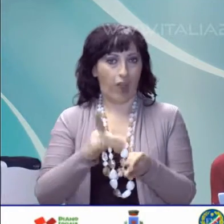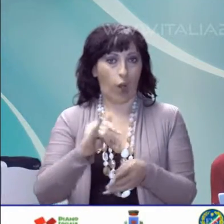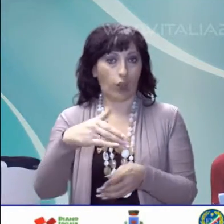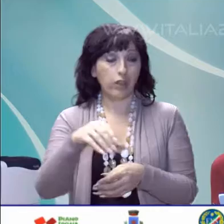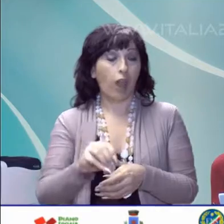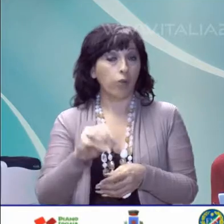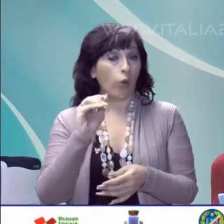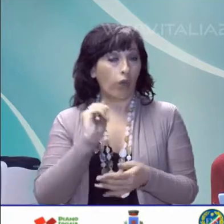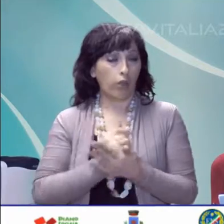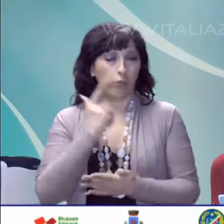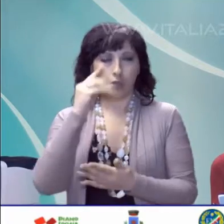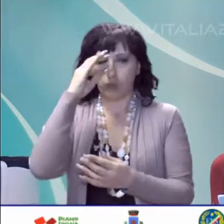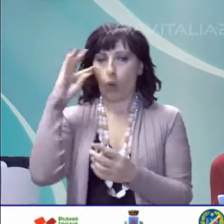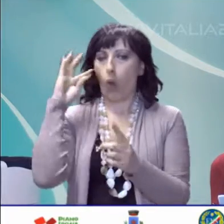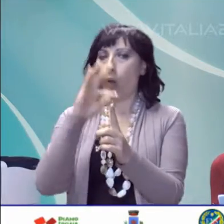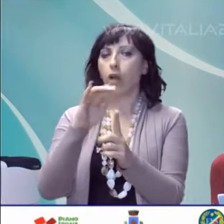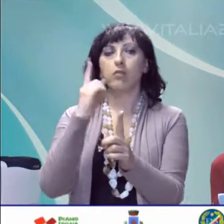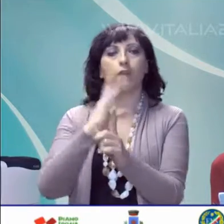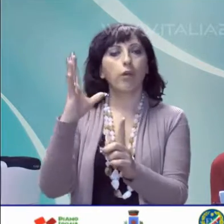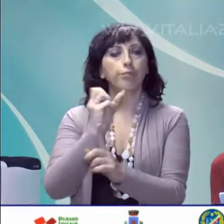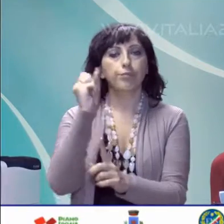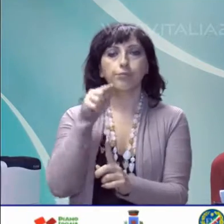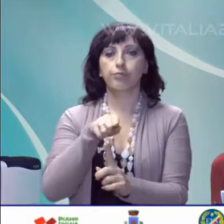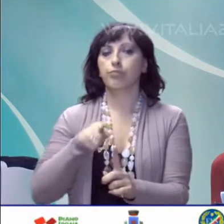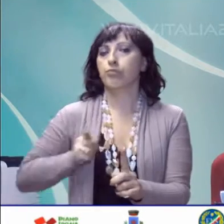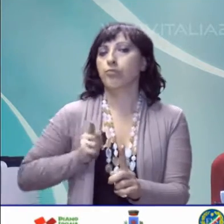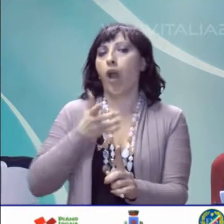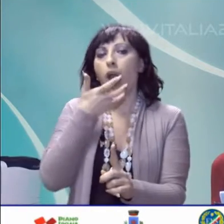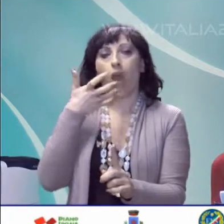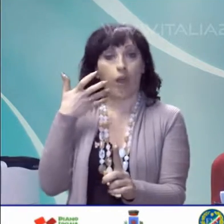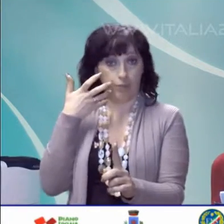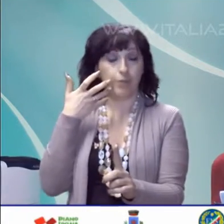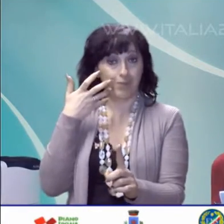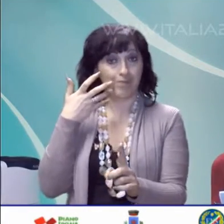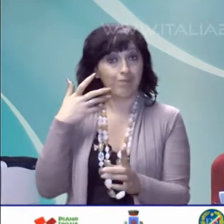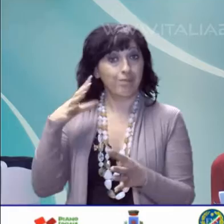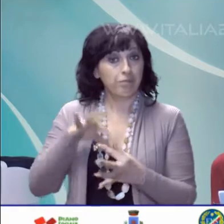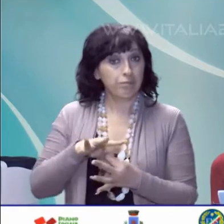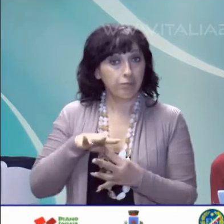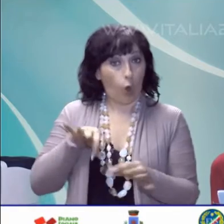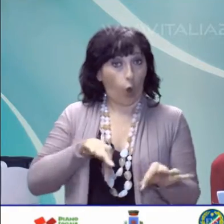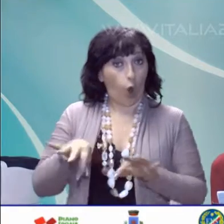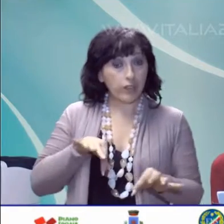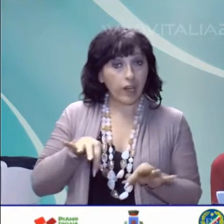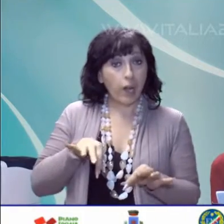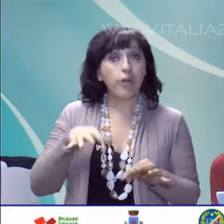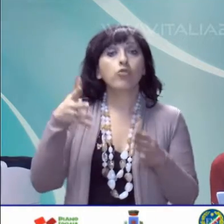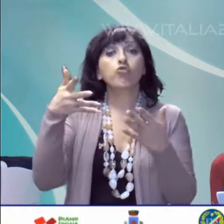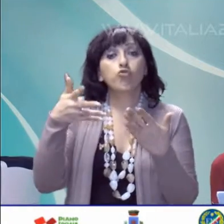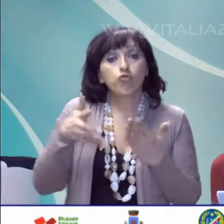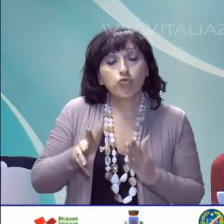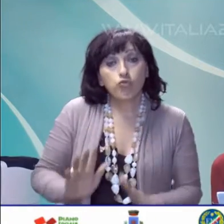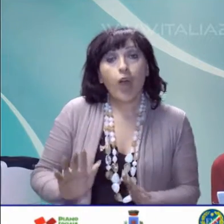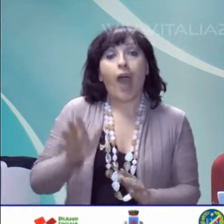un importante obiettivo da perseguire. Le prime adesioni a tale coordinamento sono provenute